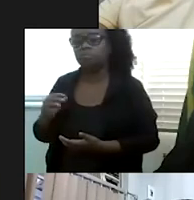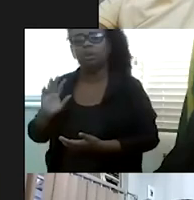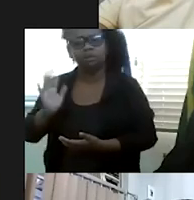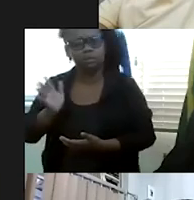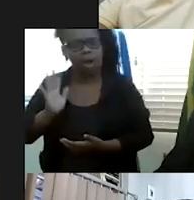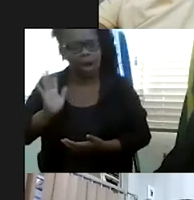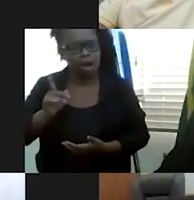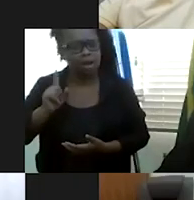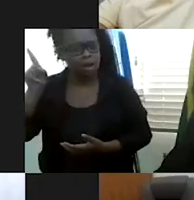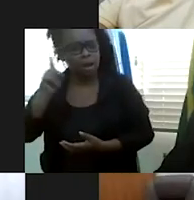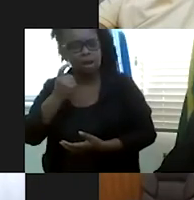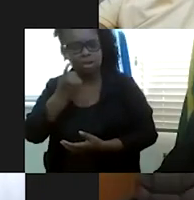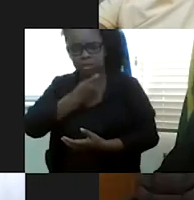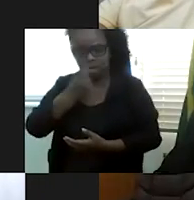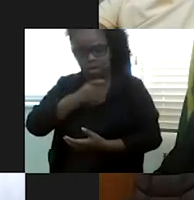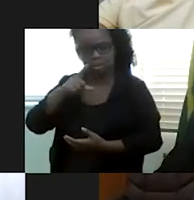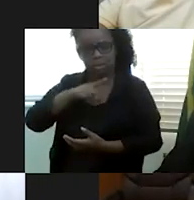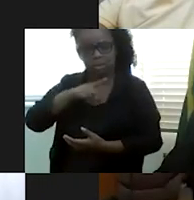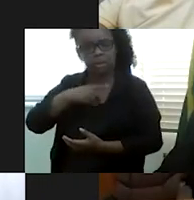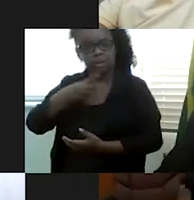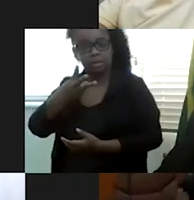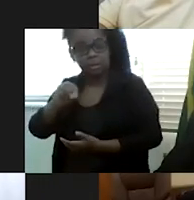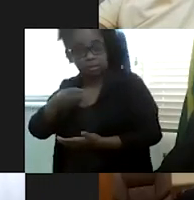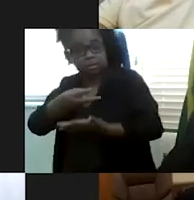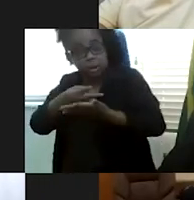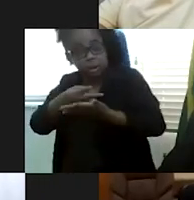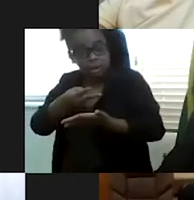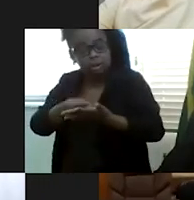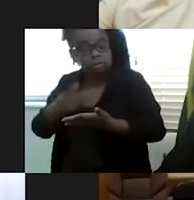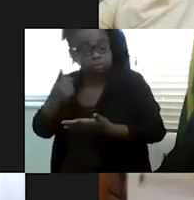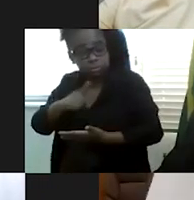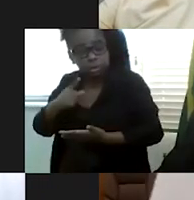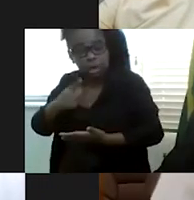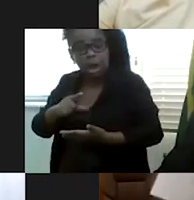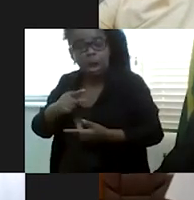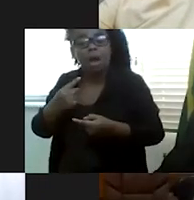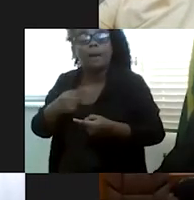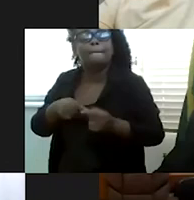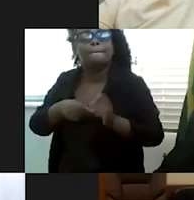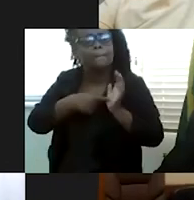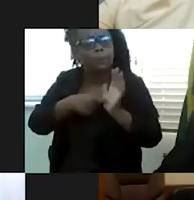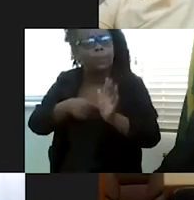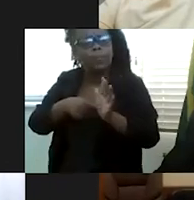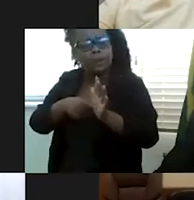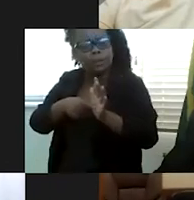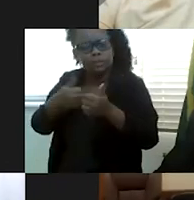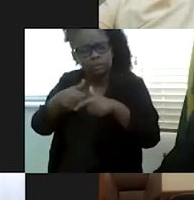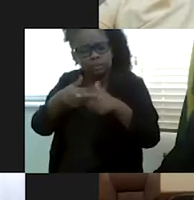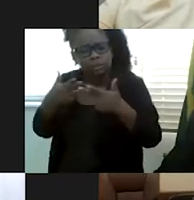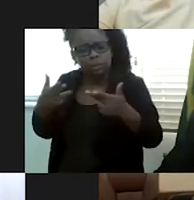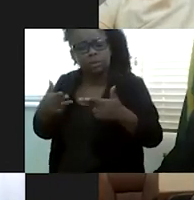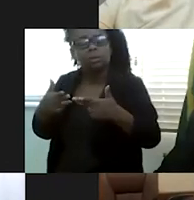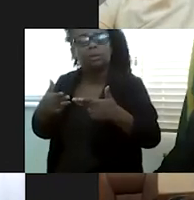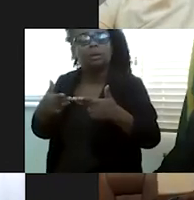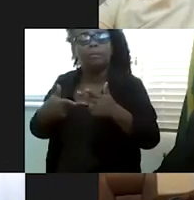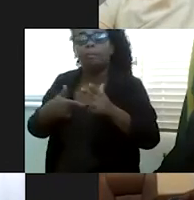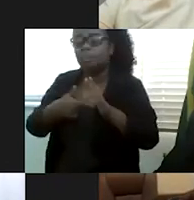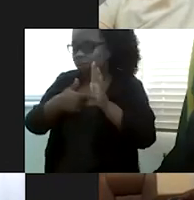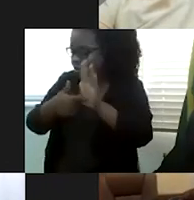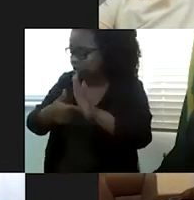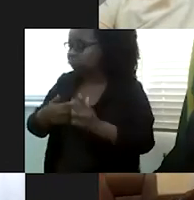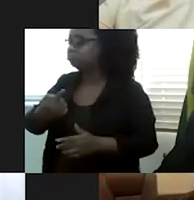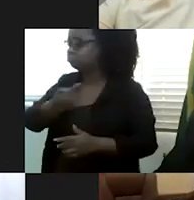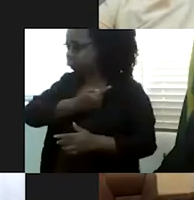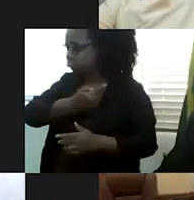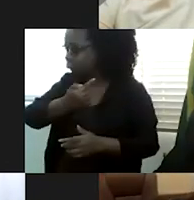Xerém, teremos mais 30 leitos. Isso é demonstração de gestão. Isso é demonstração